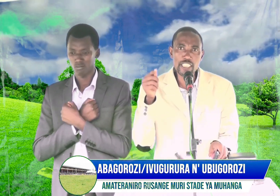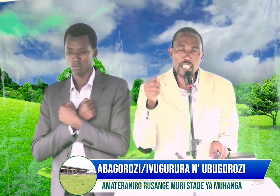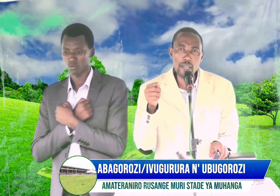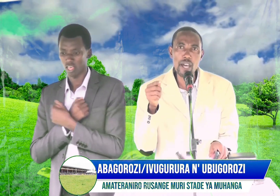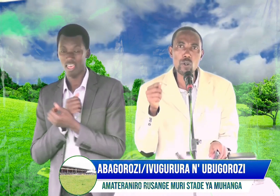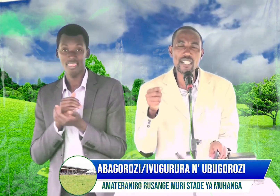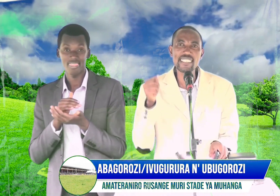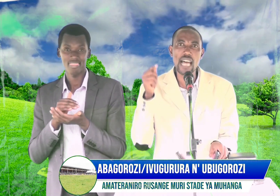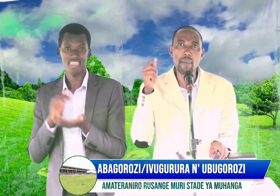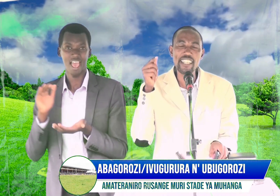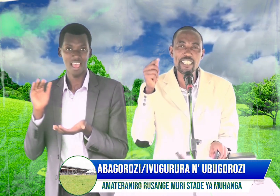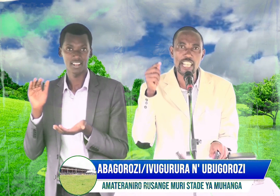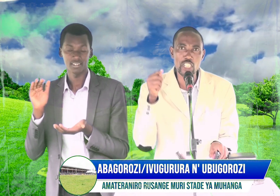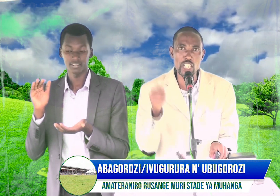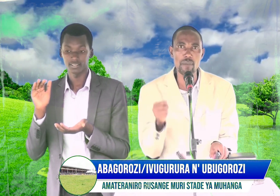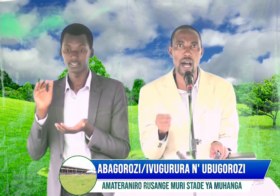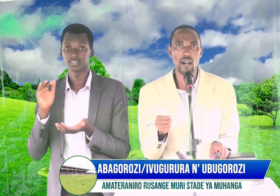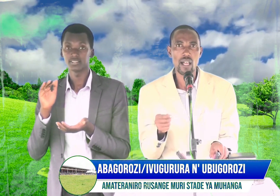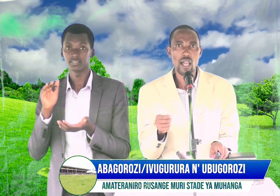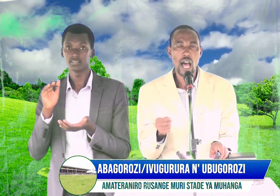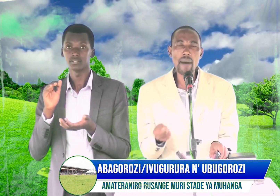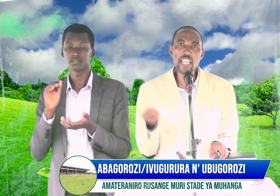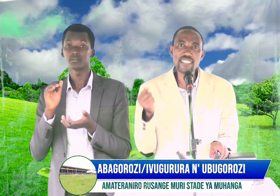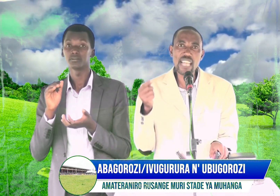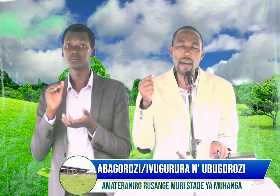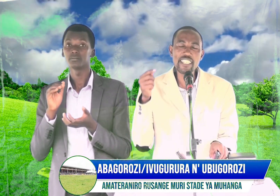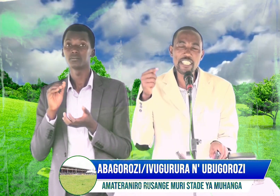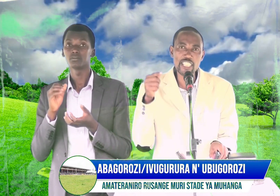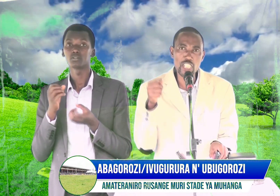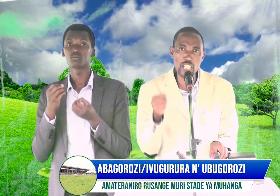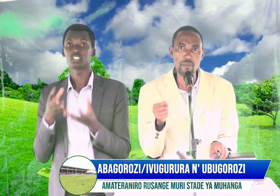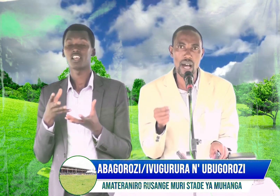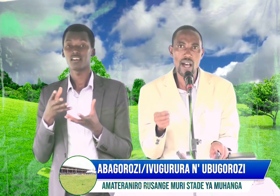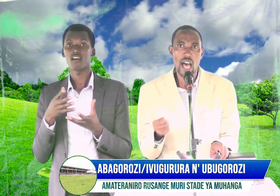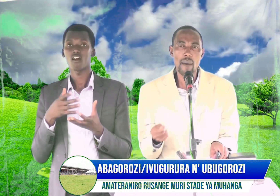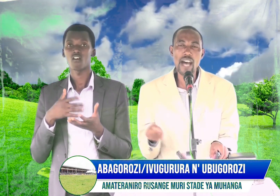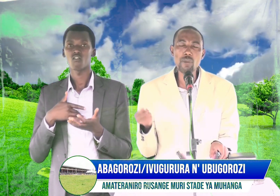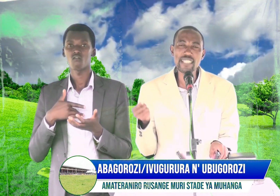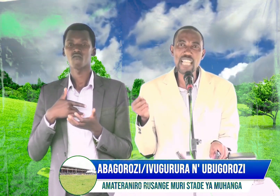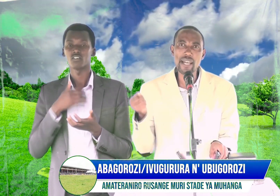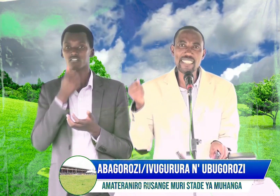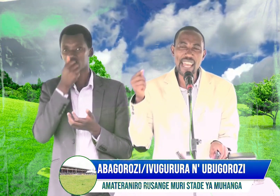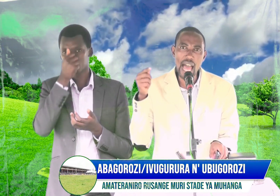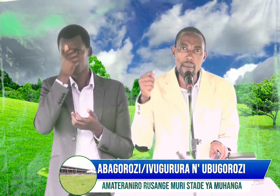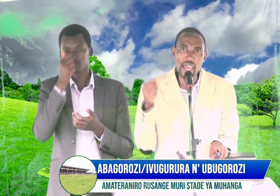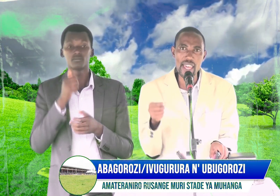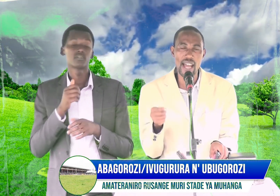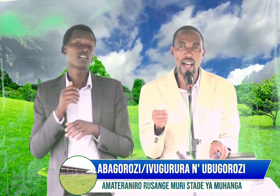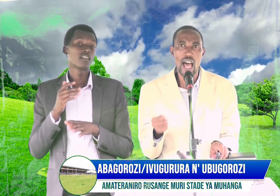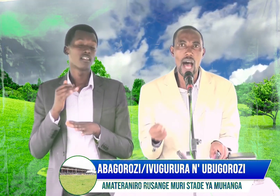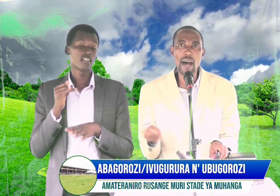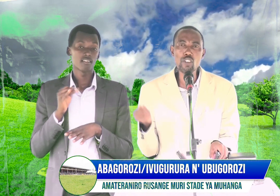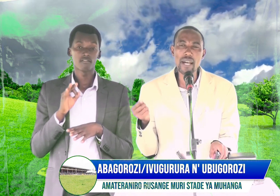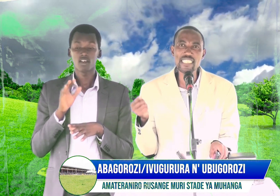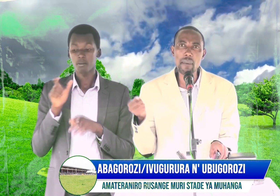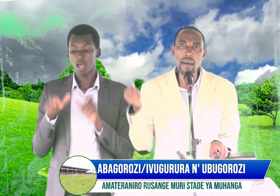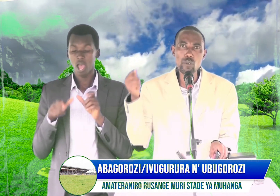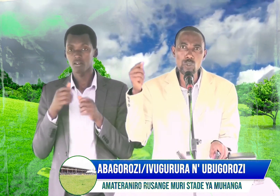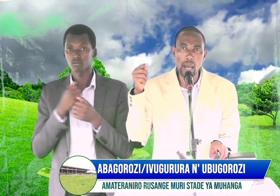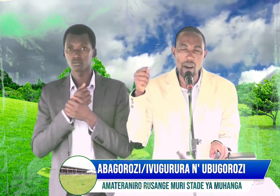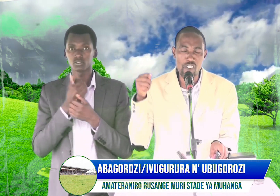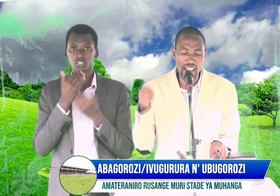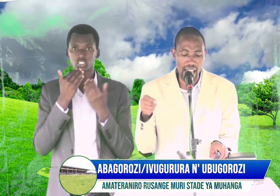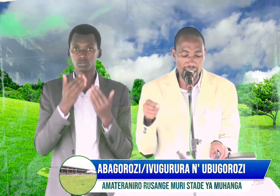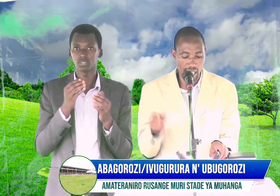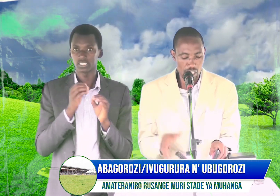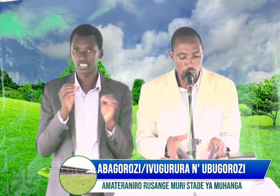mu minsi y'imperuka azaba ari indashima abantu azaba ari indashima abantu bazaba atari abera abantu bazaba